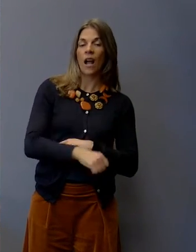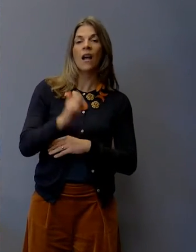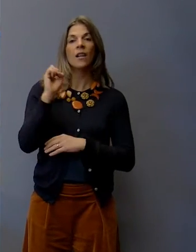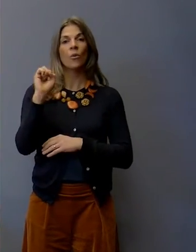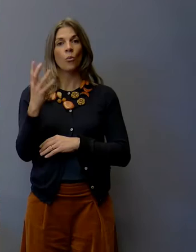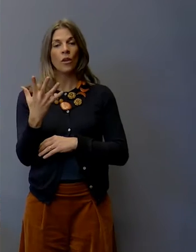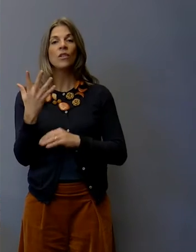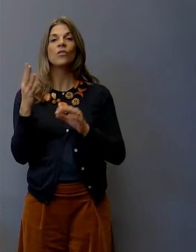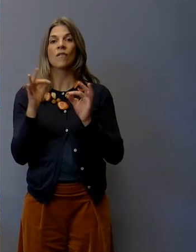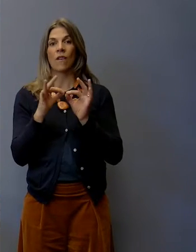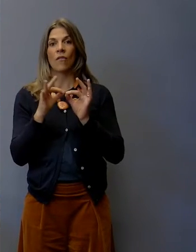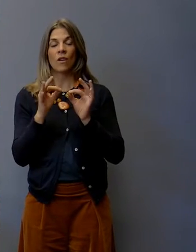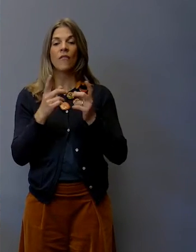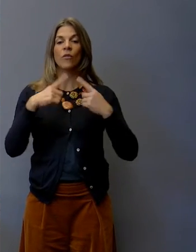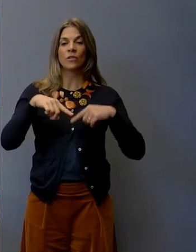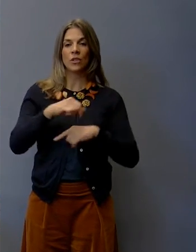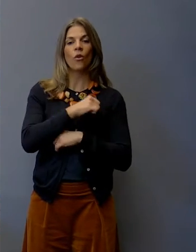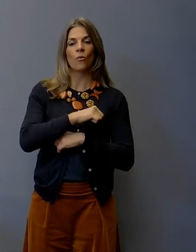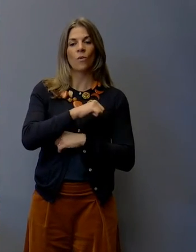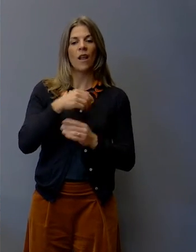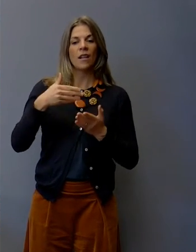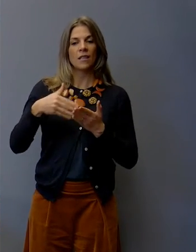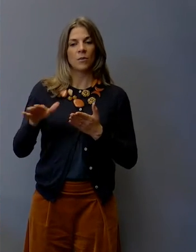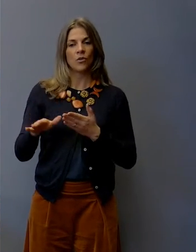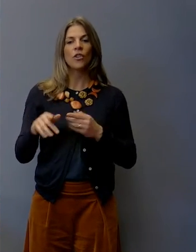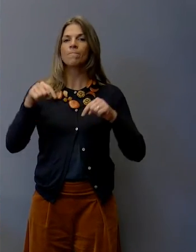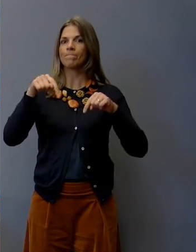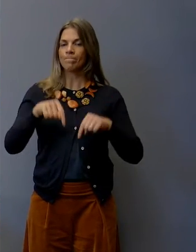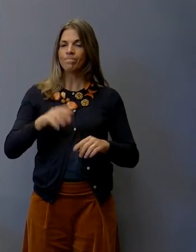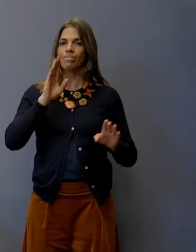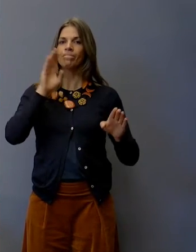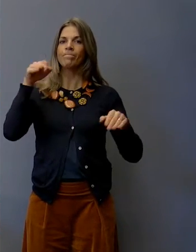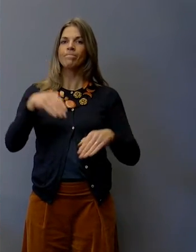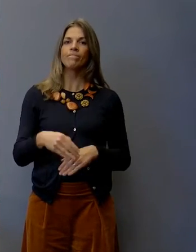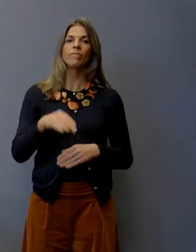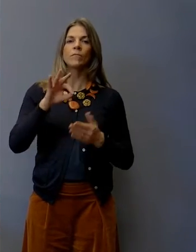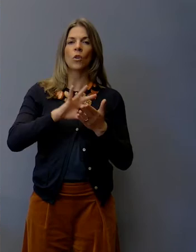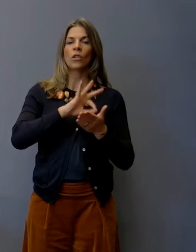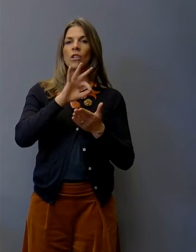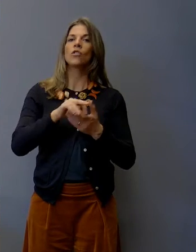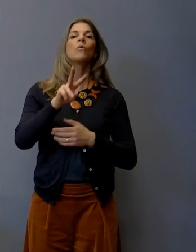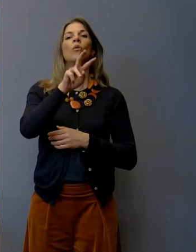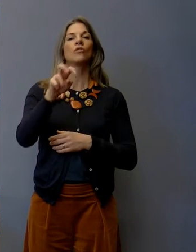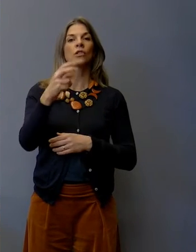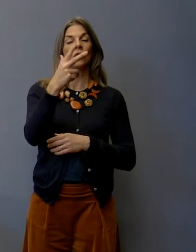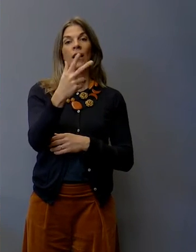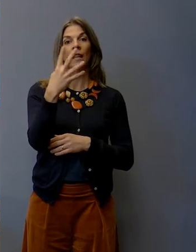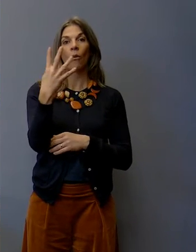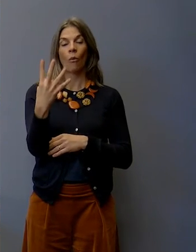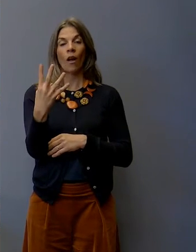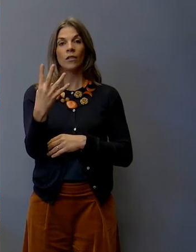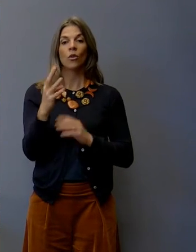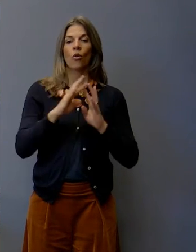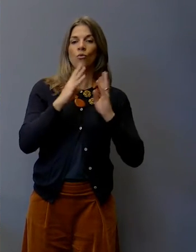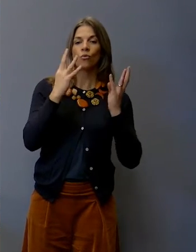favorevoli il consiglio comunale respinge pongo ora in votazione l'ordine del giorno numero 234 con parere contrario